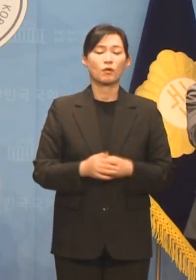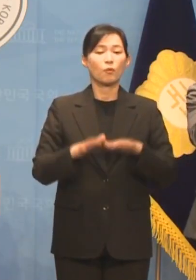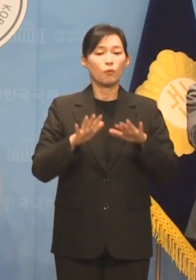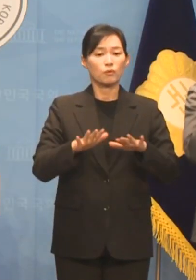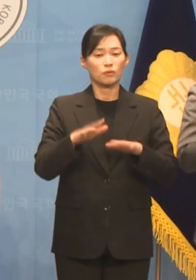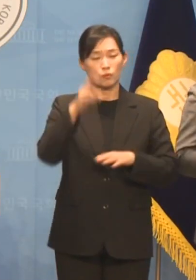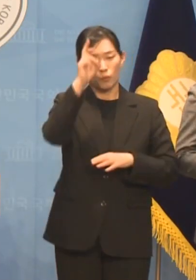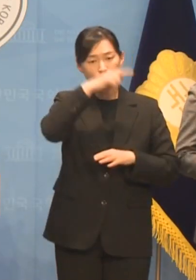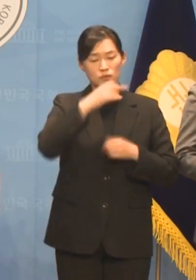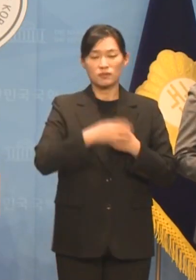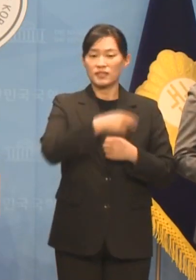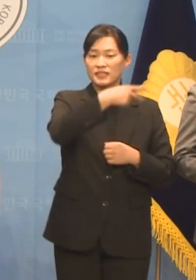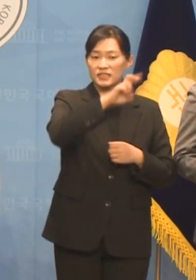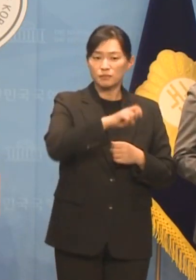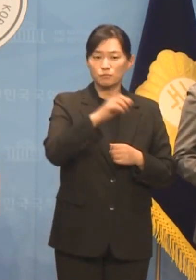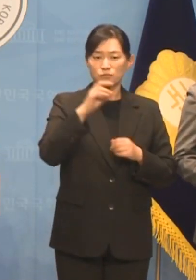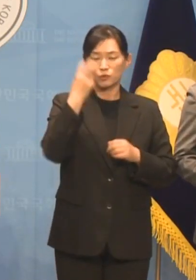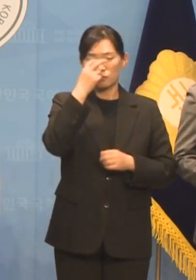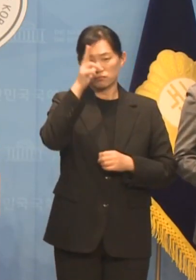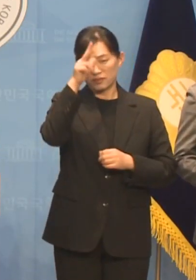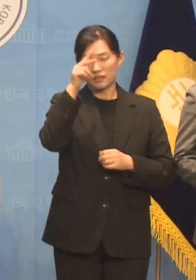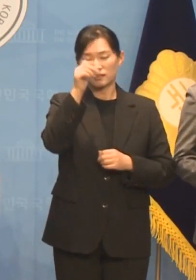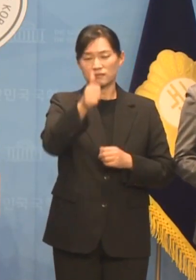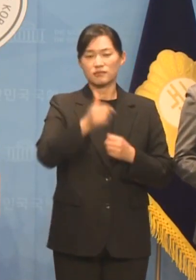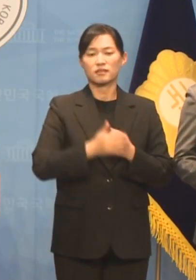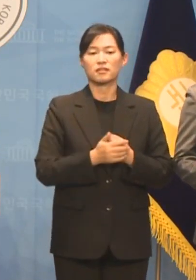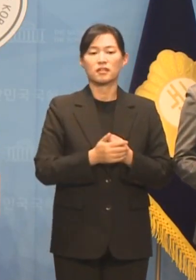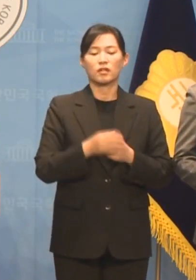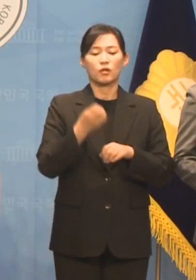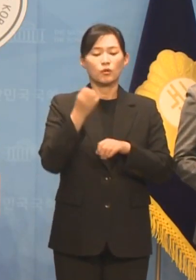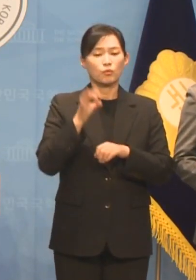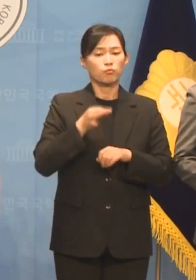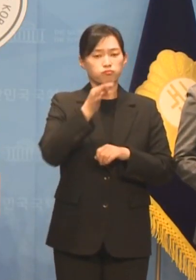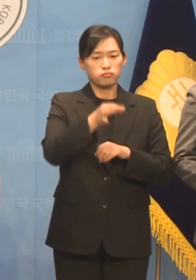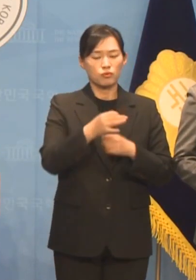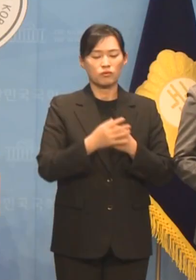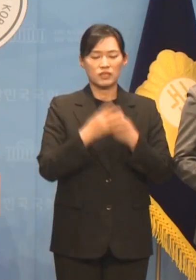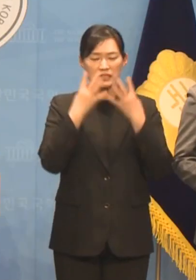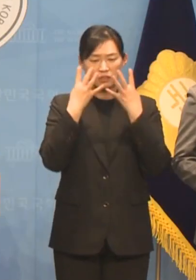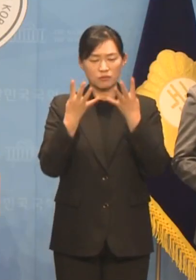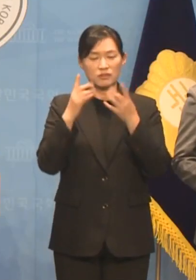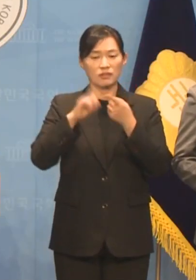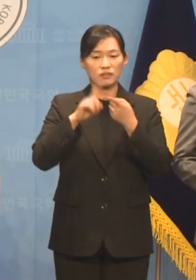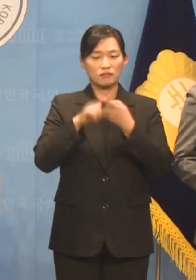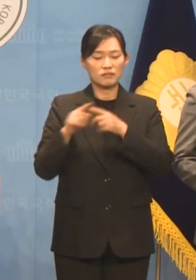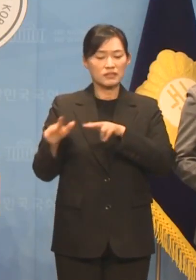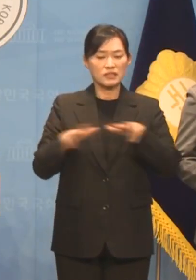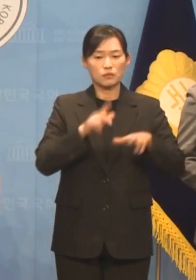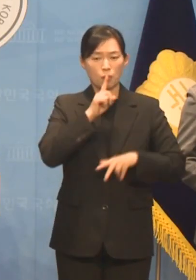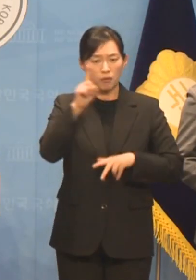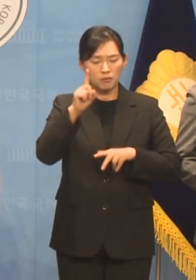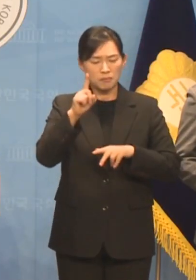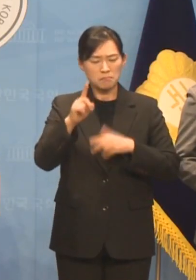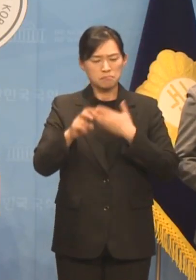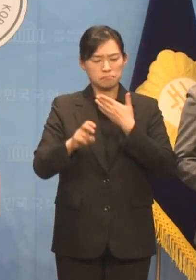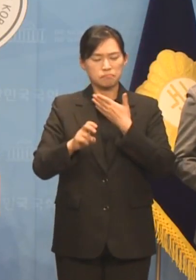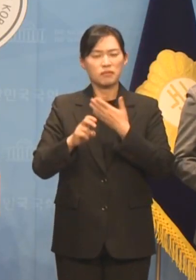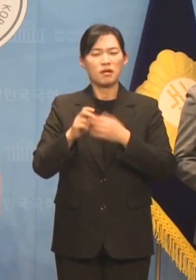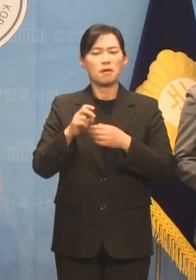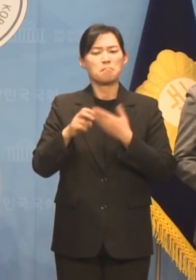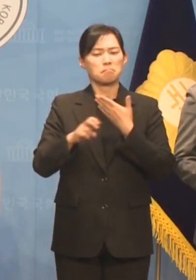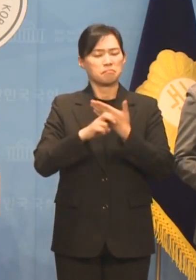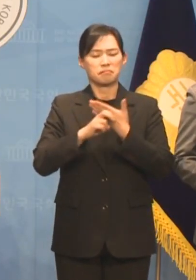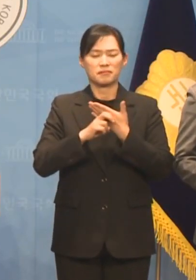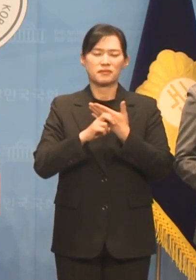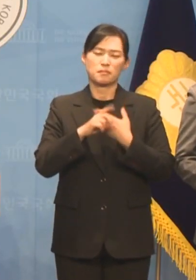오늘 오전 심우정 총장은 보석 및 구속 집행 정지에 대한 즉시 항고는 위헌 결정이